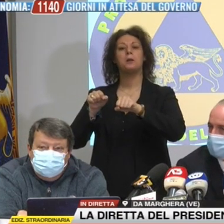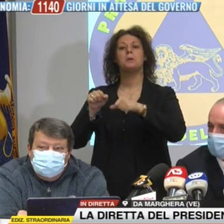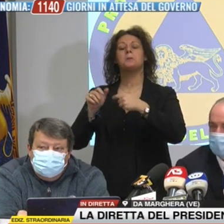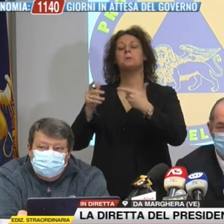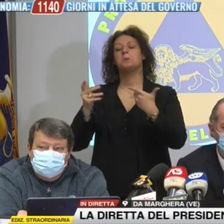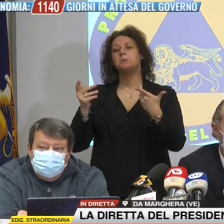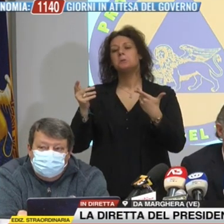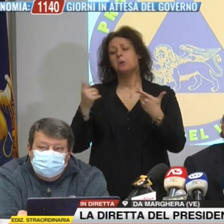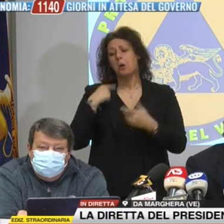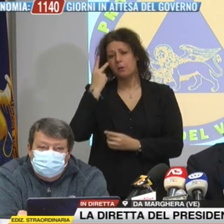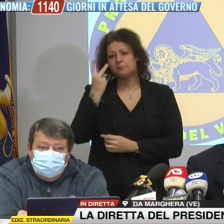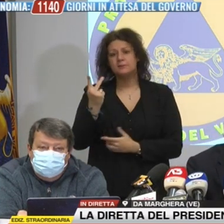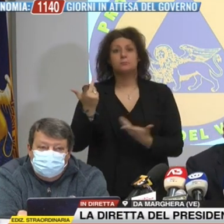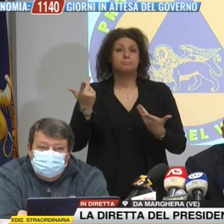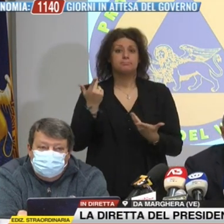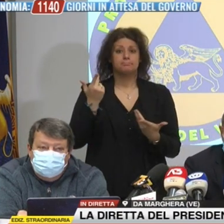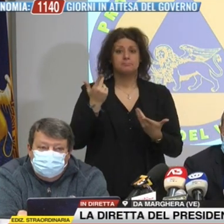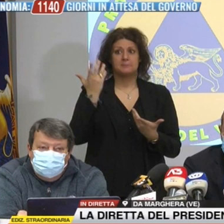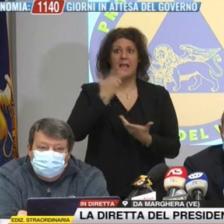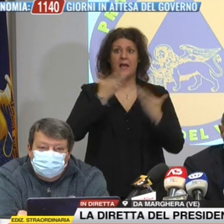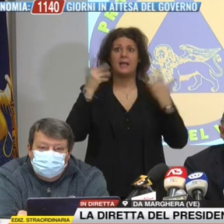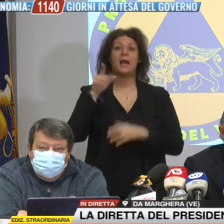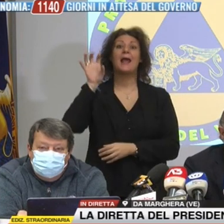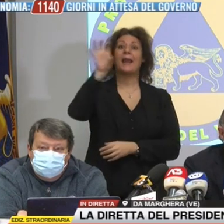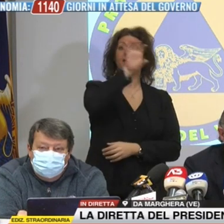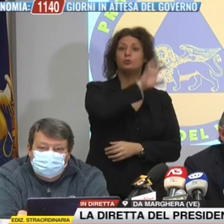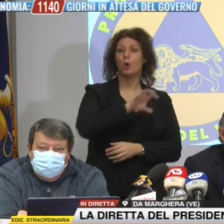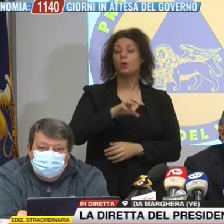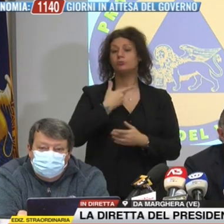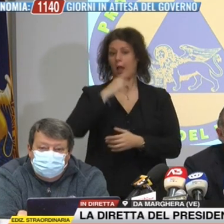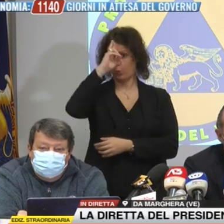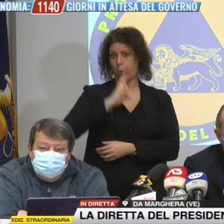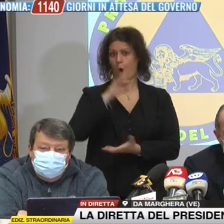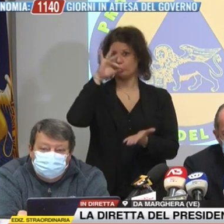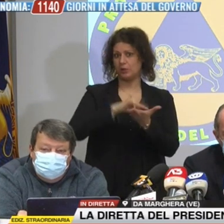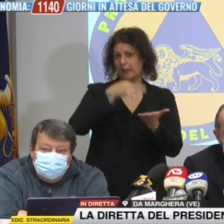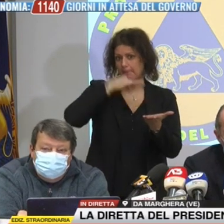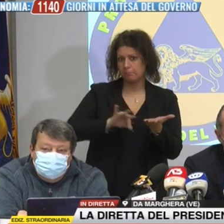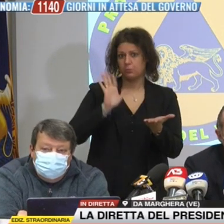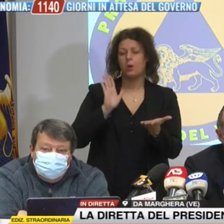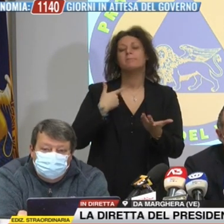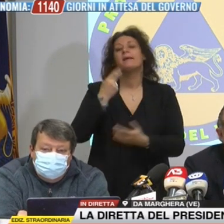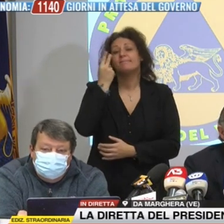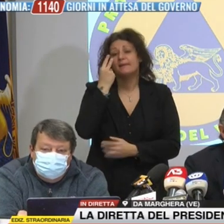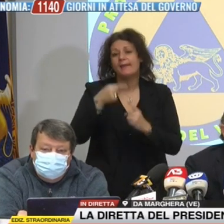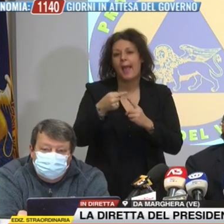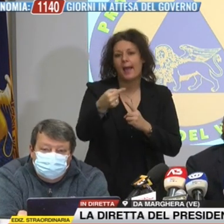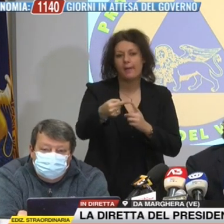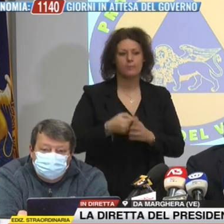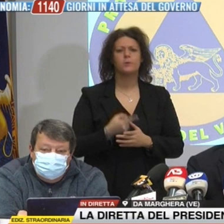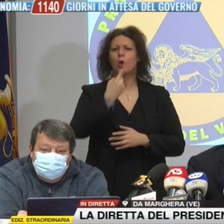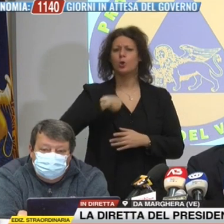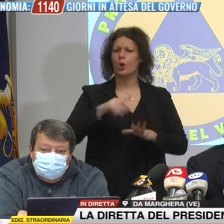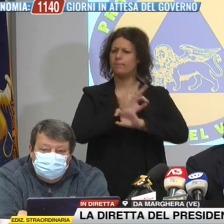sicuramente a giocare un ruolo centrale su questa partita. Comunque staremo a vedere, cioè, noi abbiamo messo nero